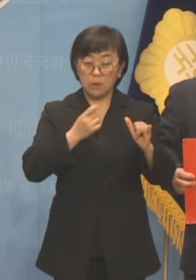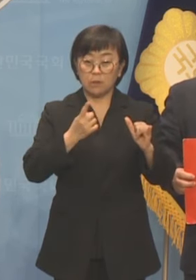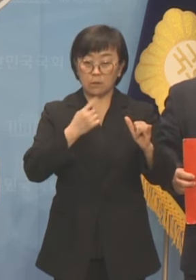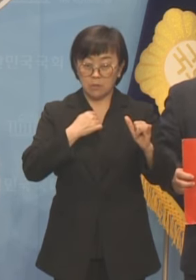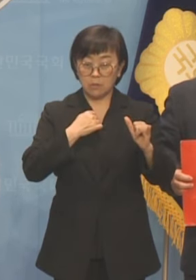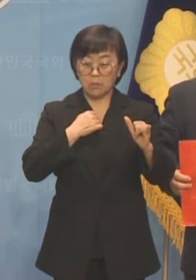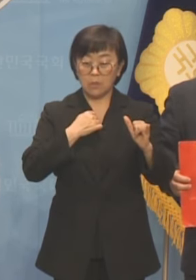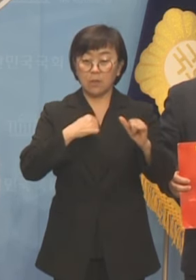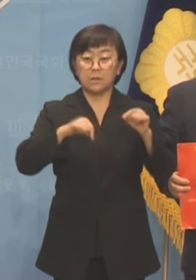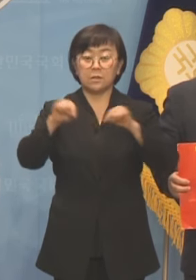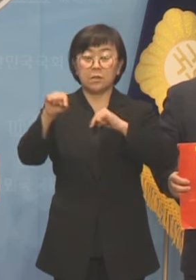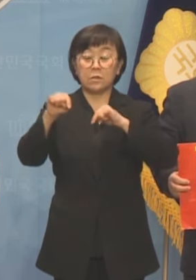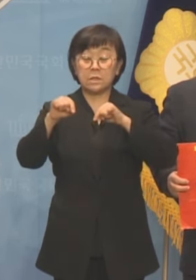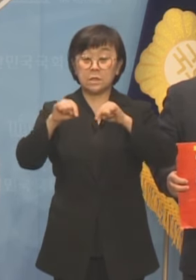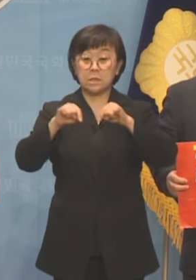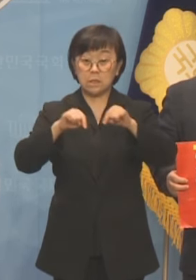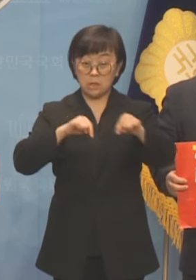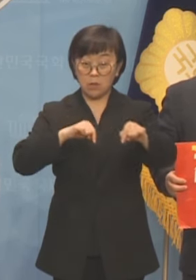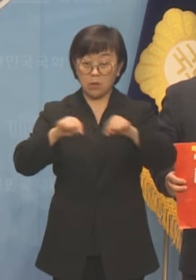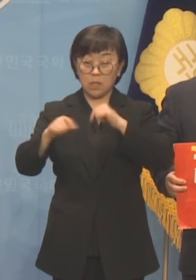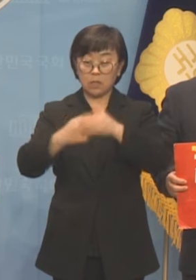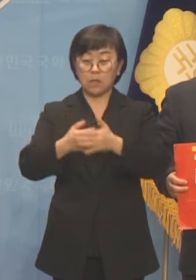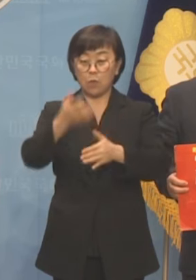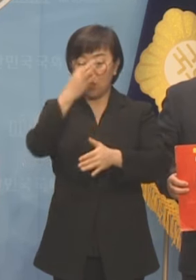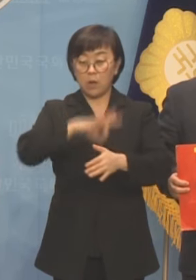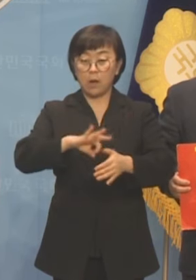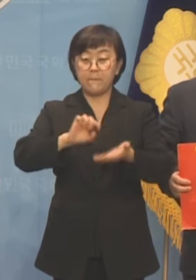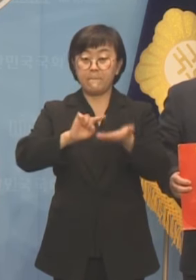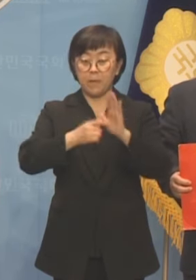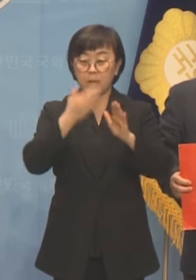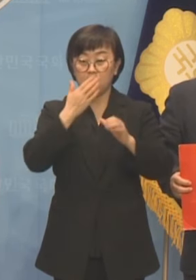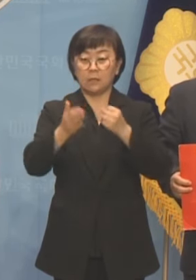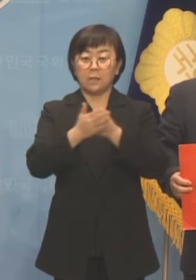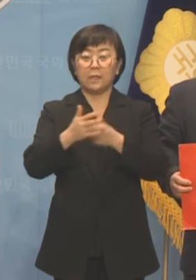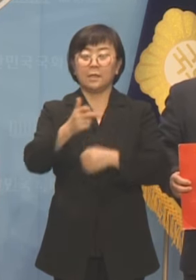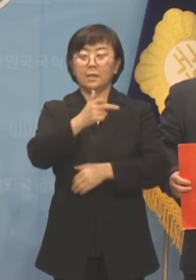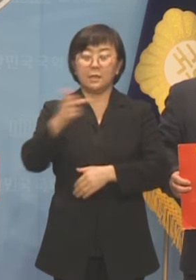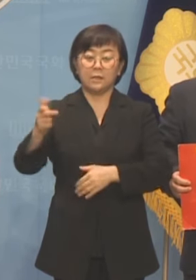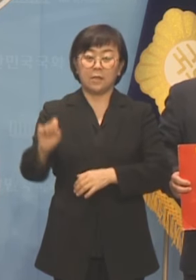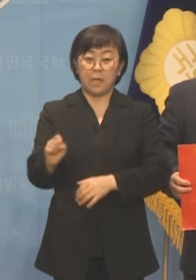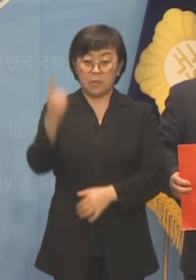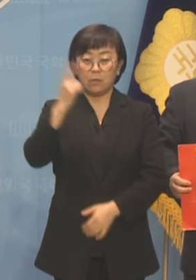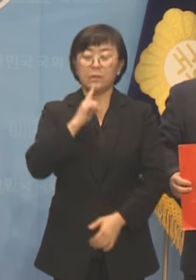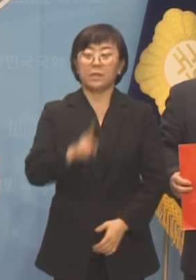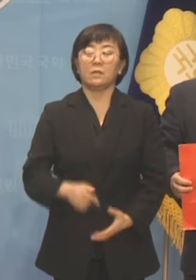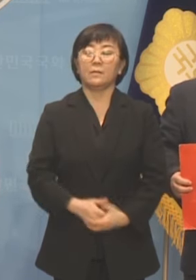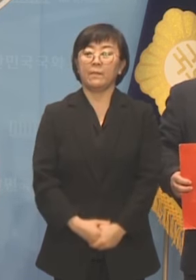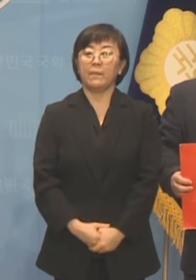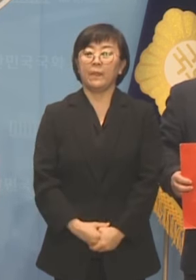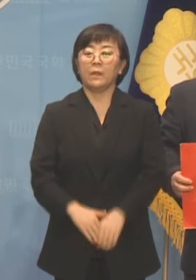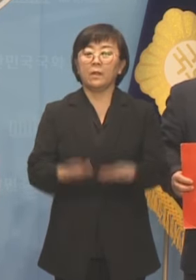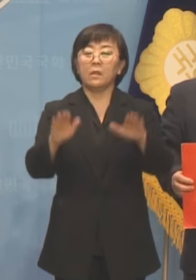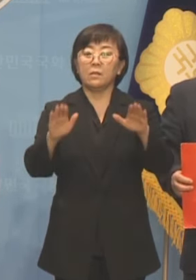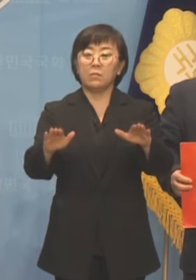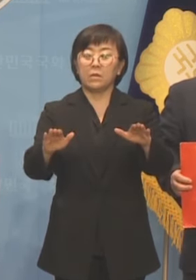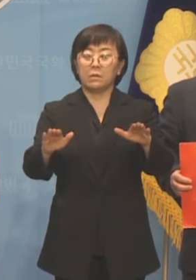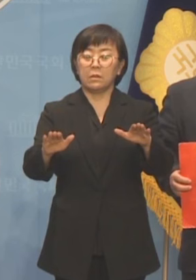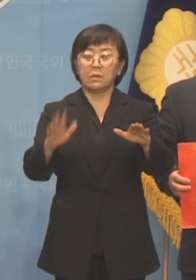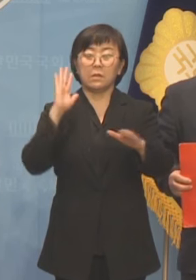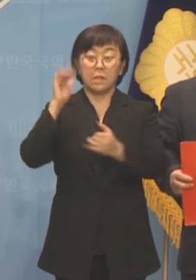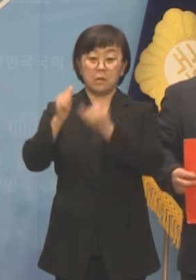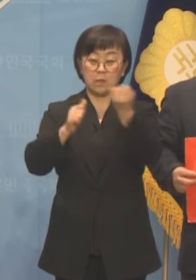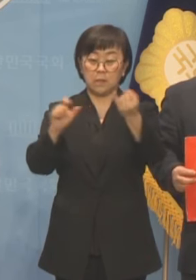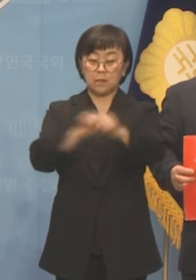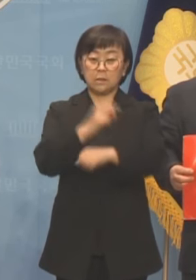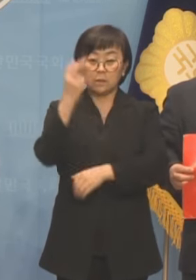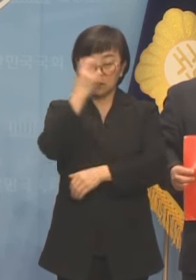국민의 정치적인 효능감을 맛볼 수 있는 정말 큰 하나의 계기라고 봅니다 이번이 김건희